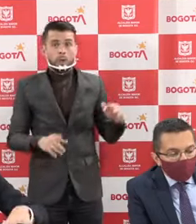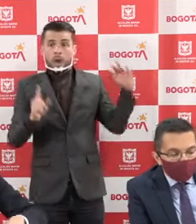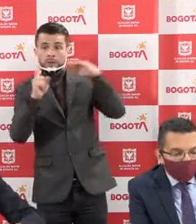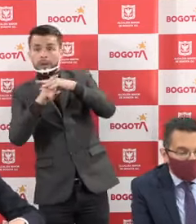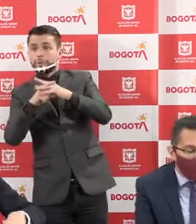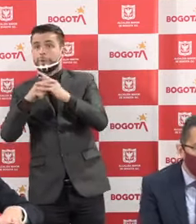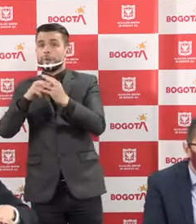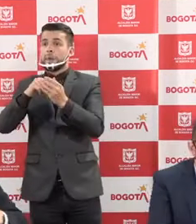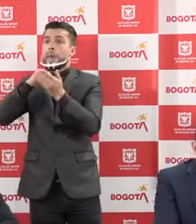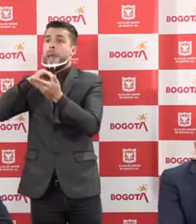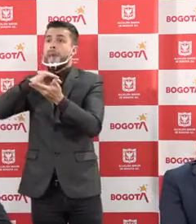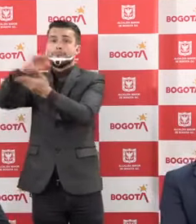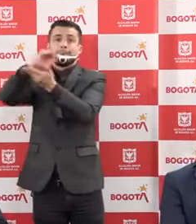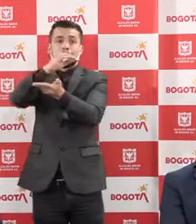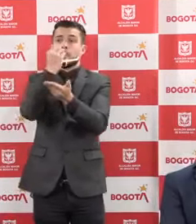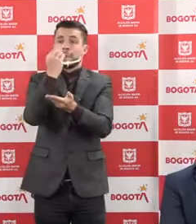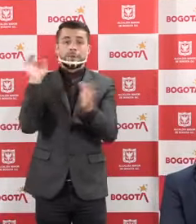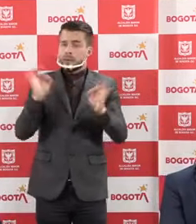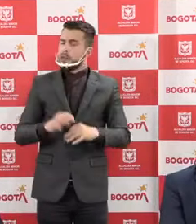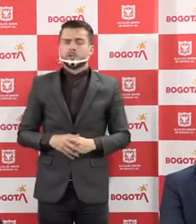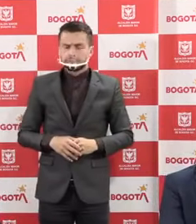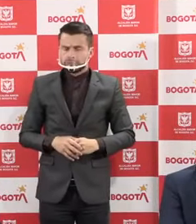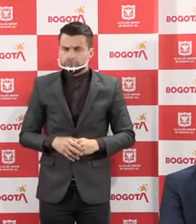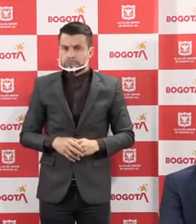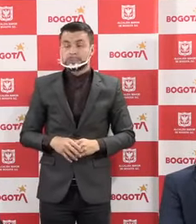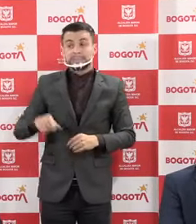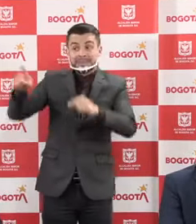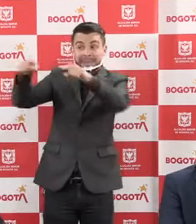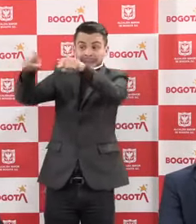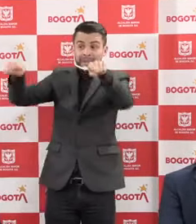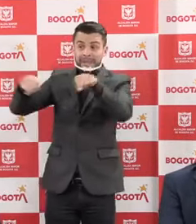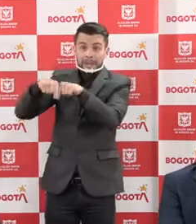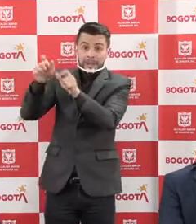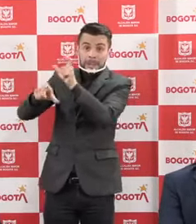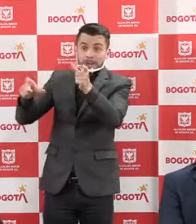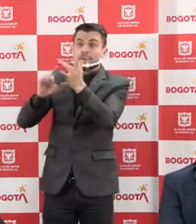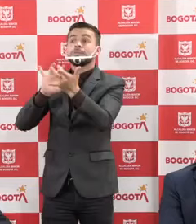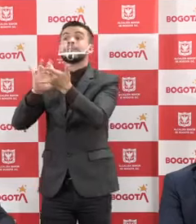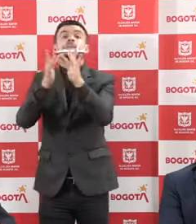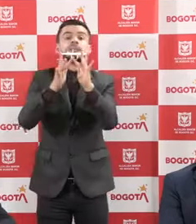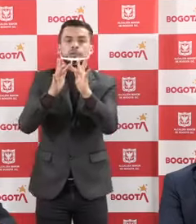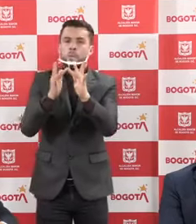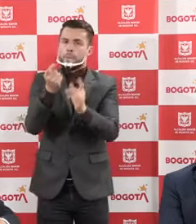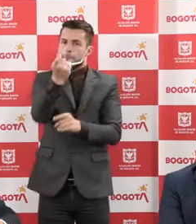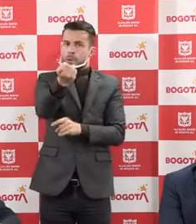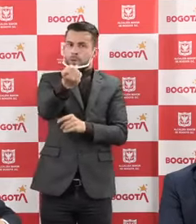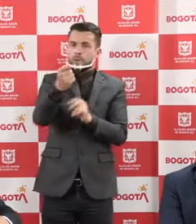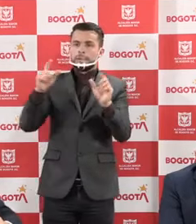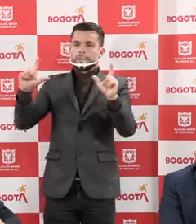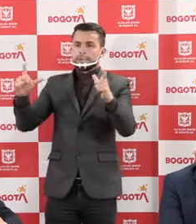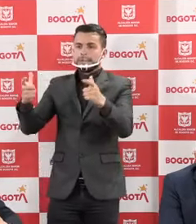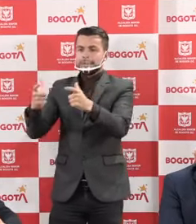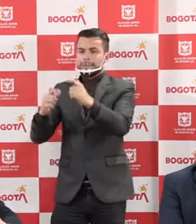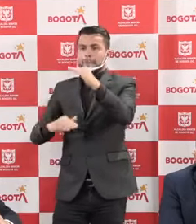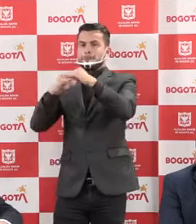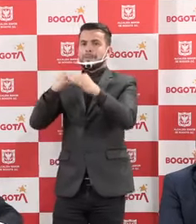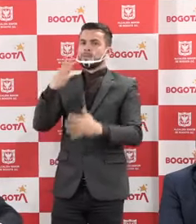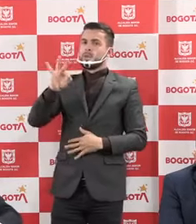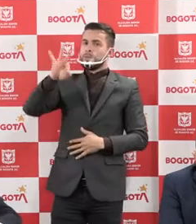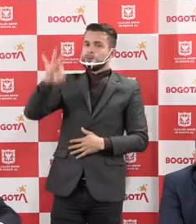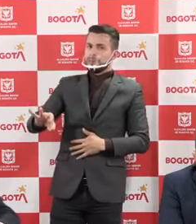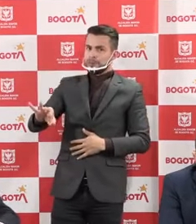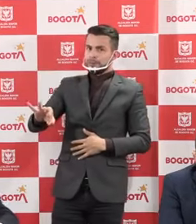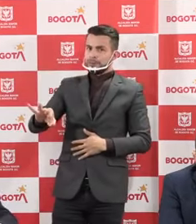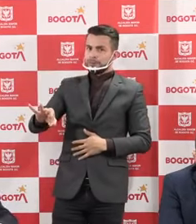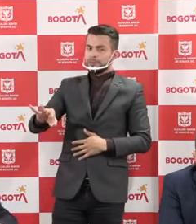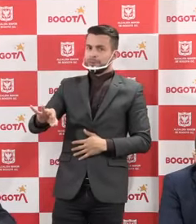asegurándose que la carga humana el número de personas que están en la plaza interactuando sea el máximo del 50% esto implica